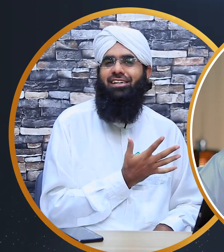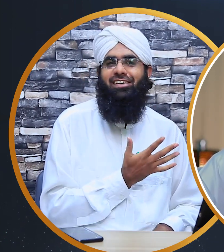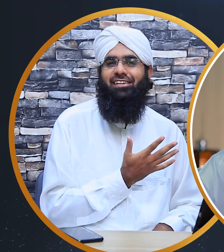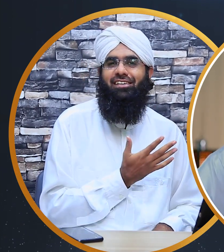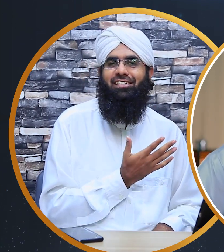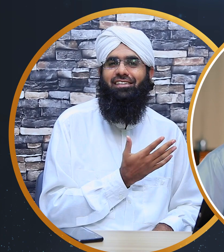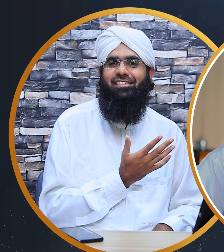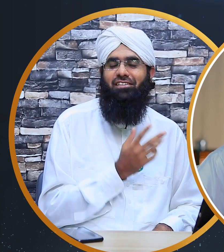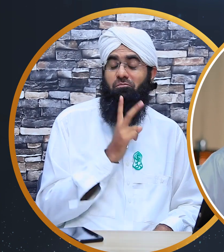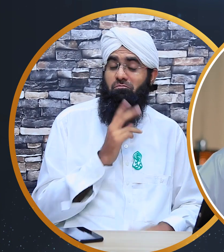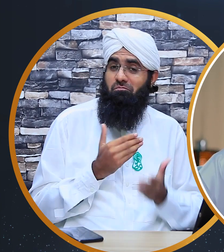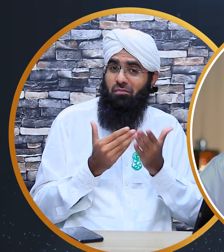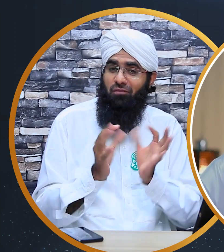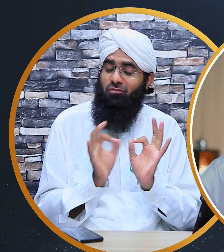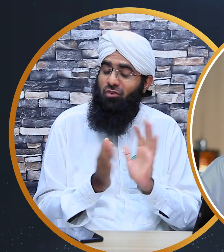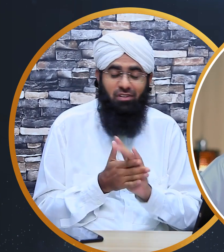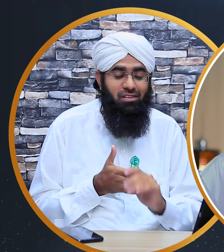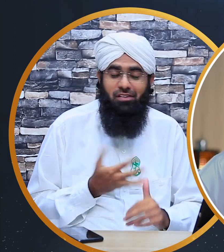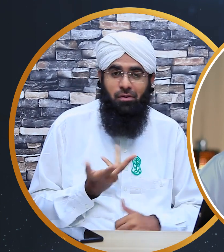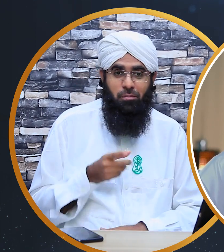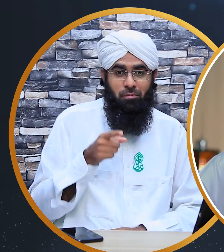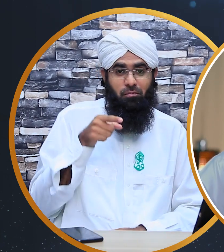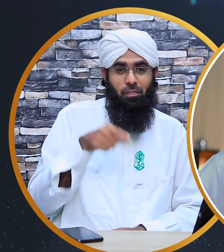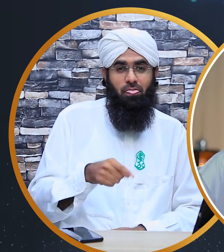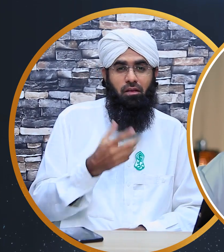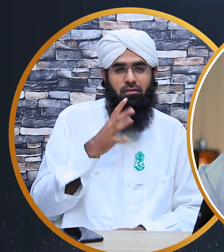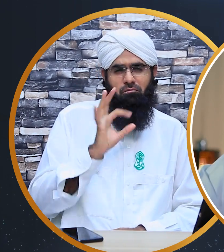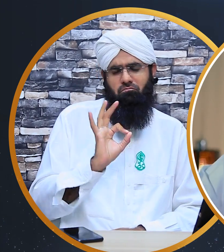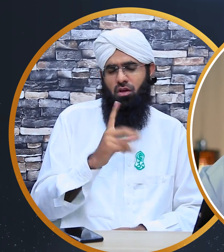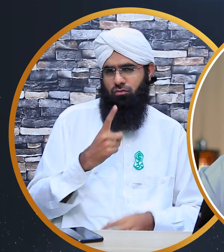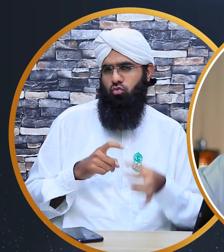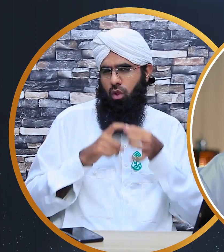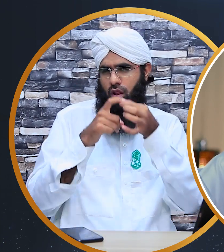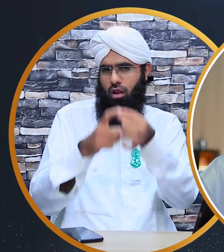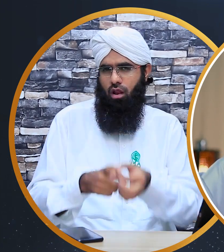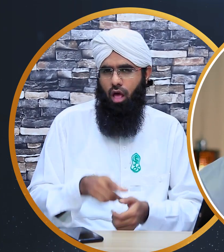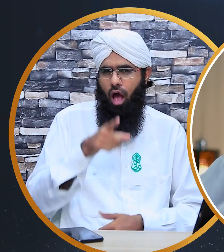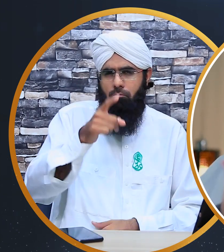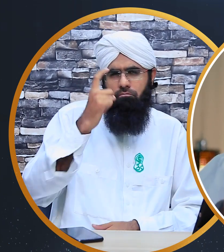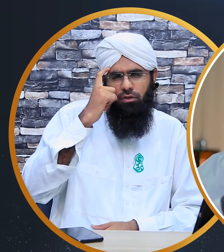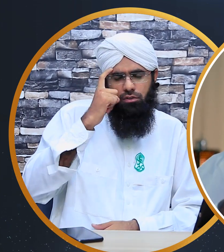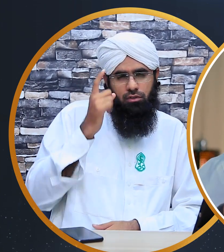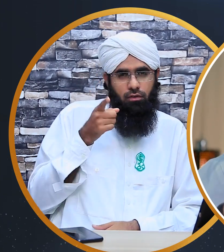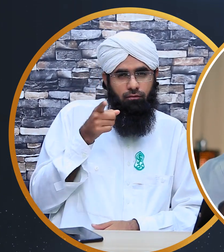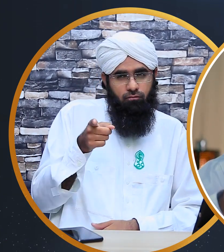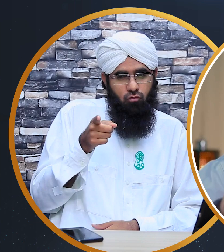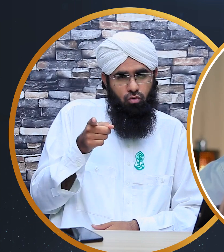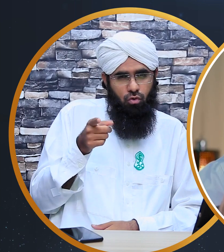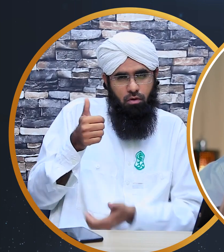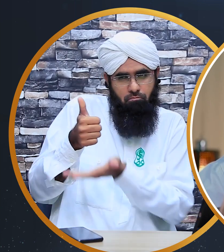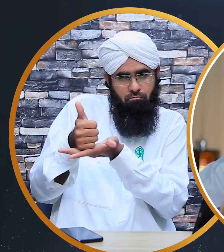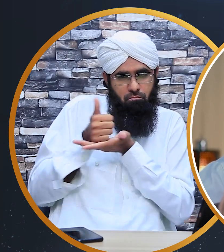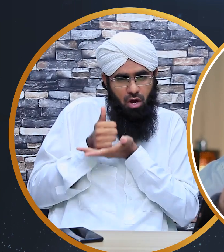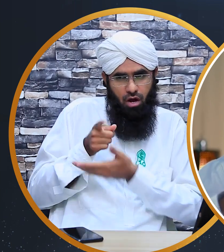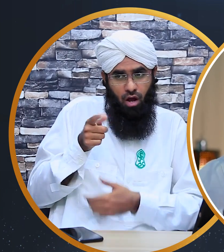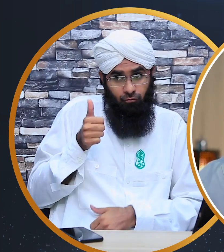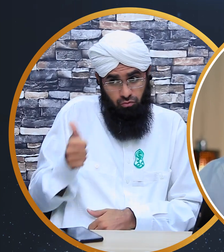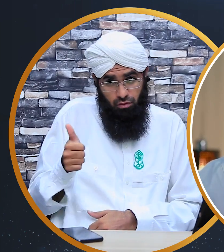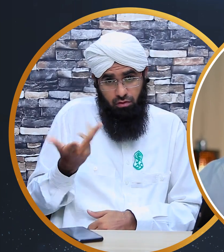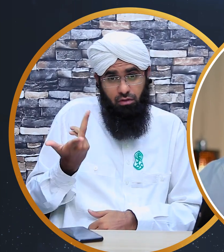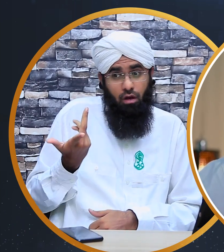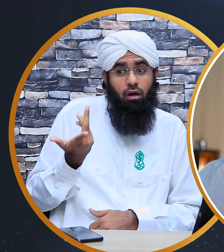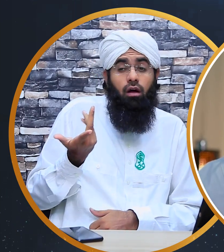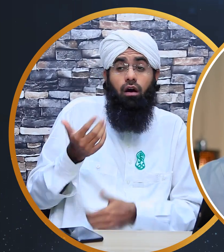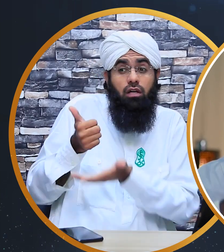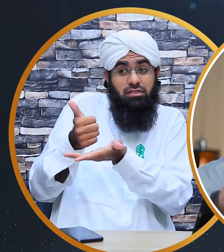سکو۔ آخری بات کہہ کر گفتگو ختم کرتا ہوں کہ ایک بڑا پیارا کوسچن کیا گیا کہ ہمیں کیسے پتا چلے کہ یہ نعمت ہے جو ہمیں اللہ نے